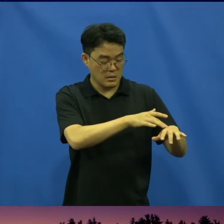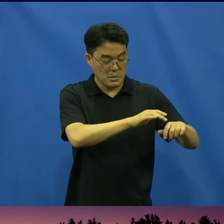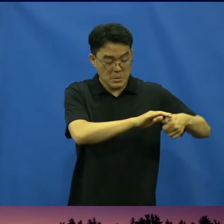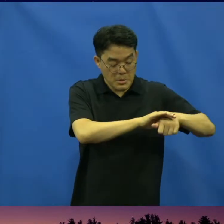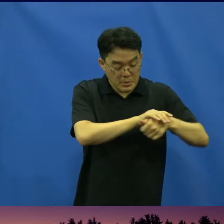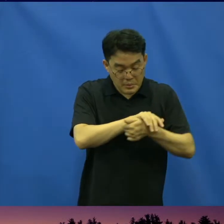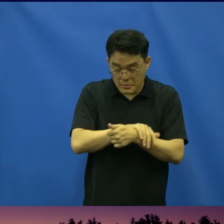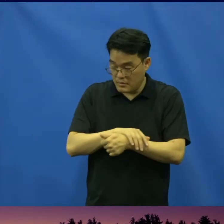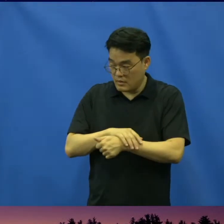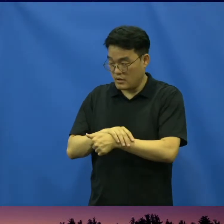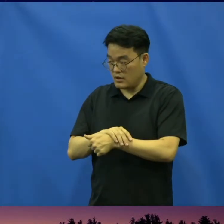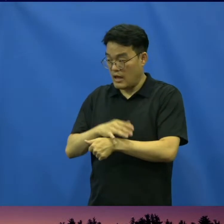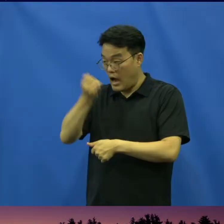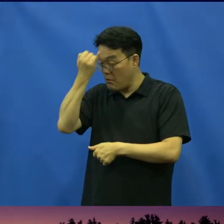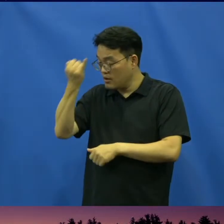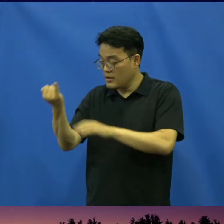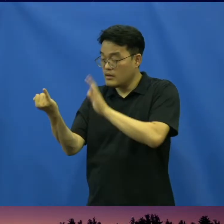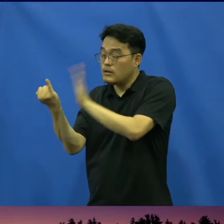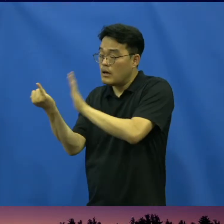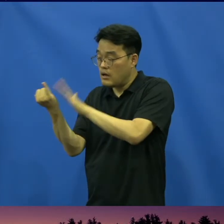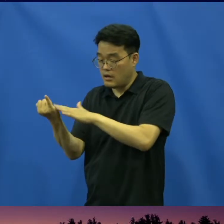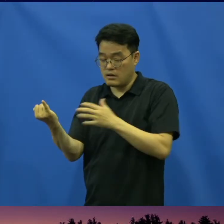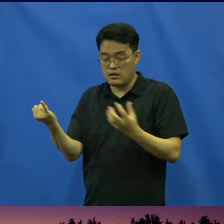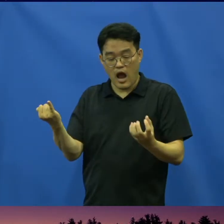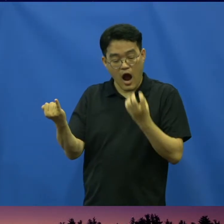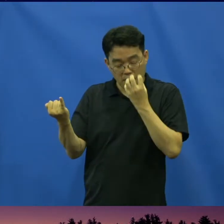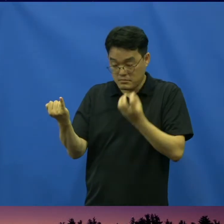되겠어요? 이 실과를 먹는데 어떻게 하나님 되겠어요? 근데